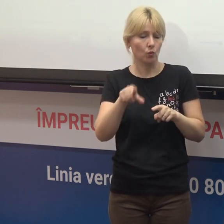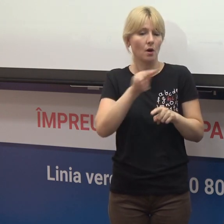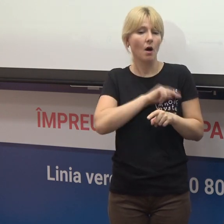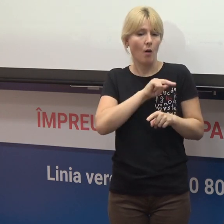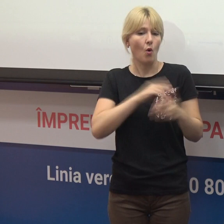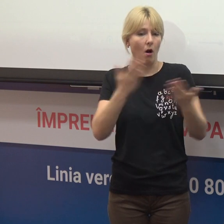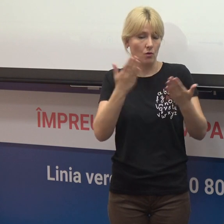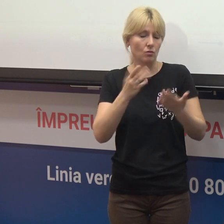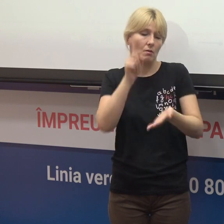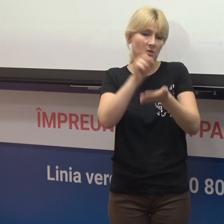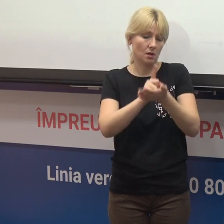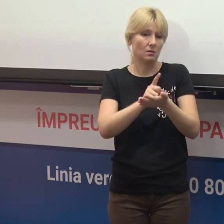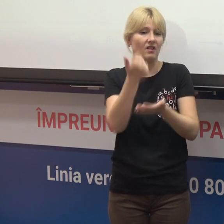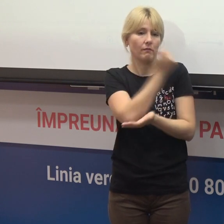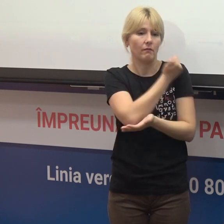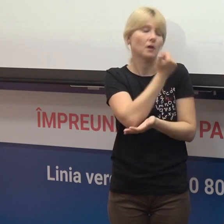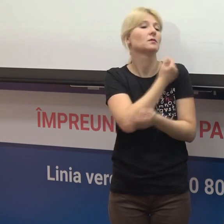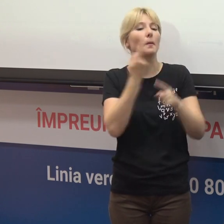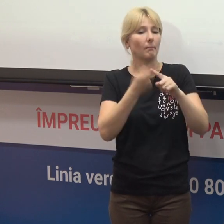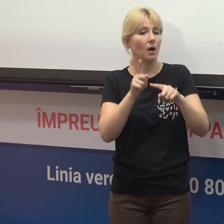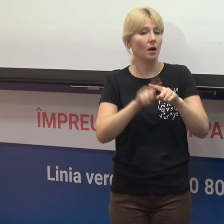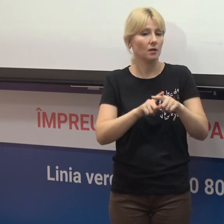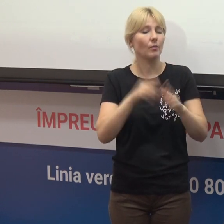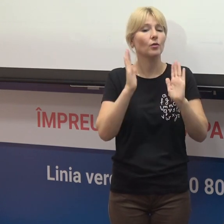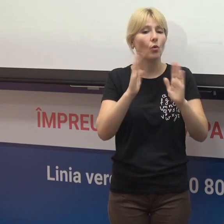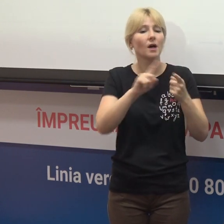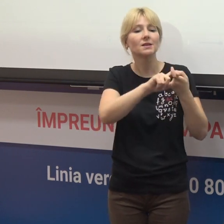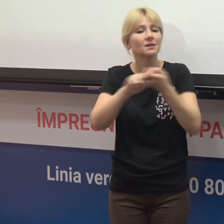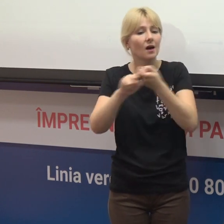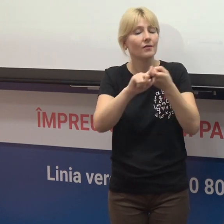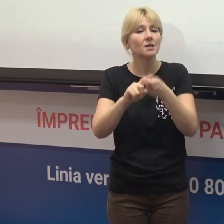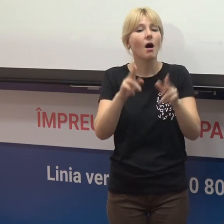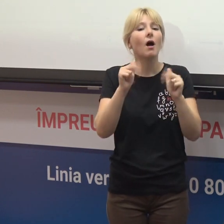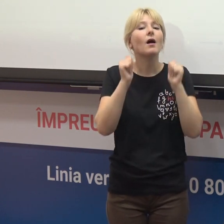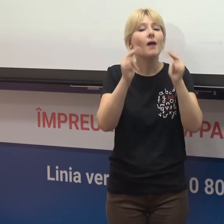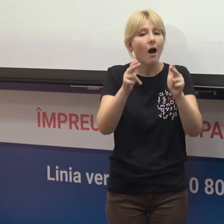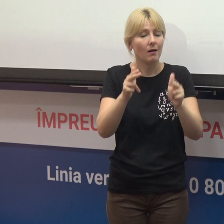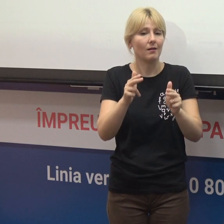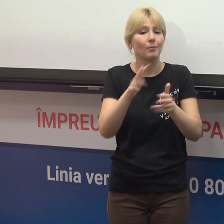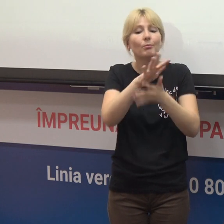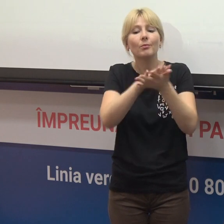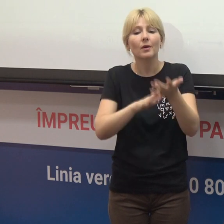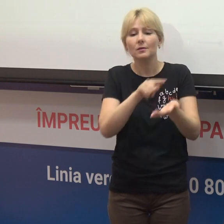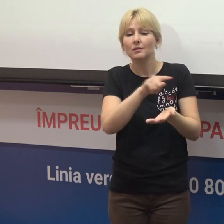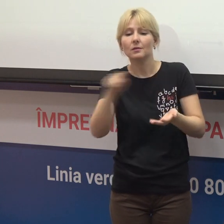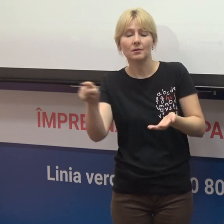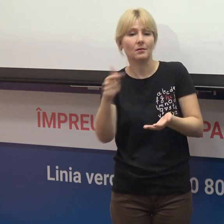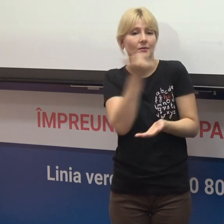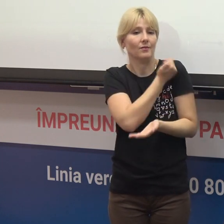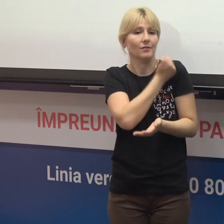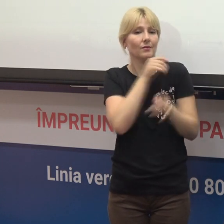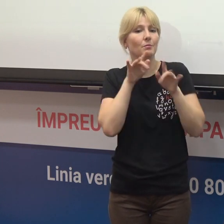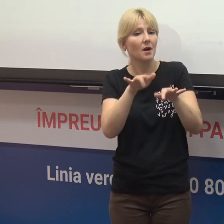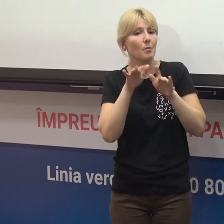angajați. Totul, vă zic, va fi în dependență de cum va derula pe parcursul ultimei perioade, deci procesul